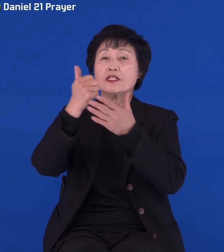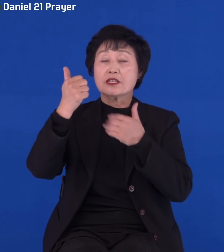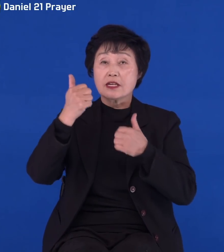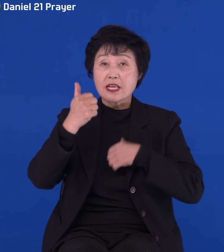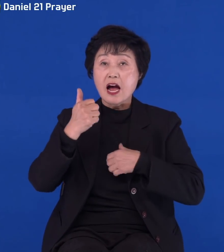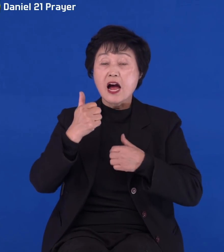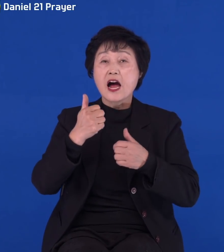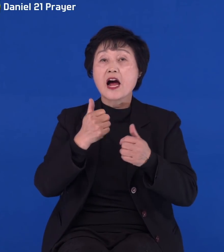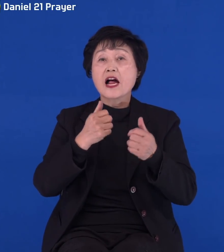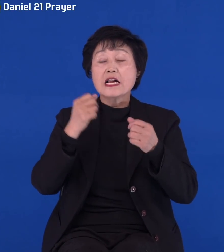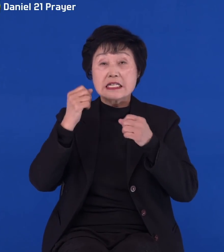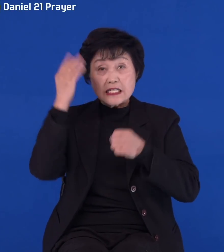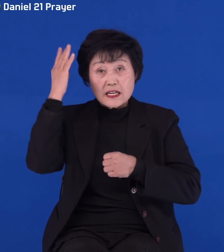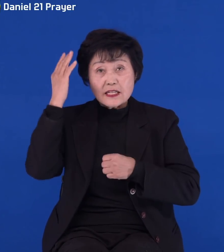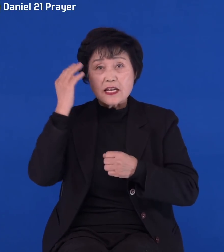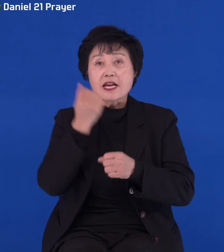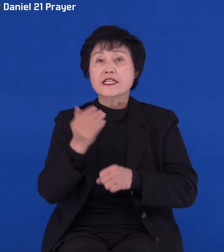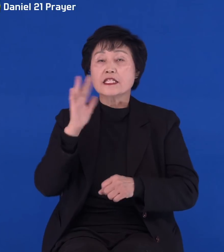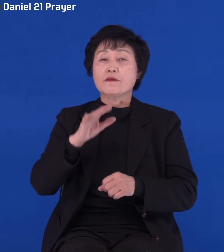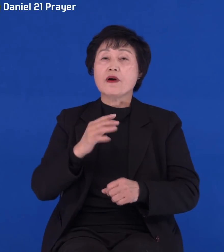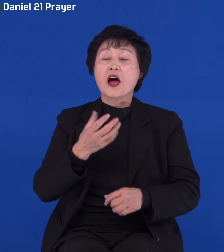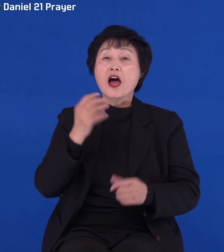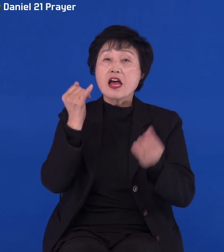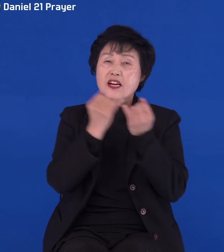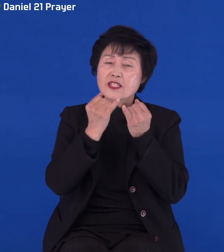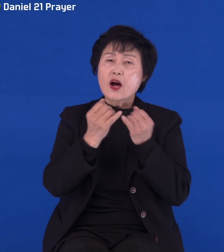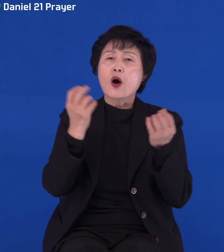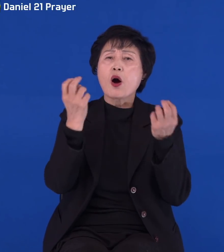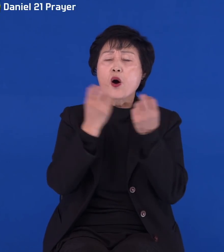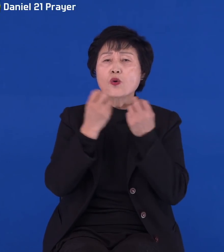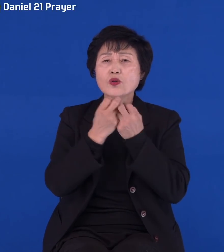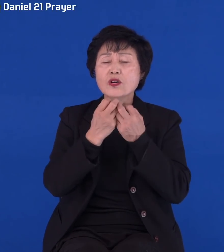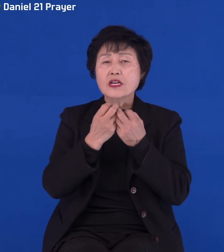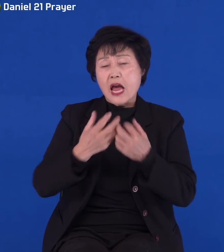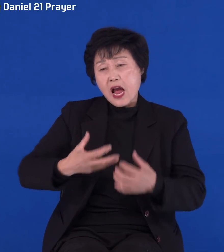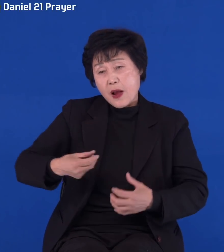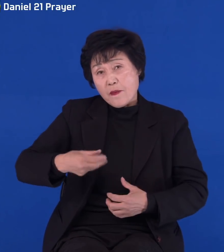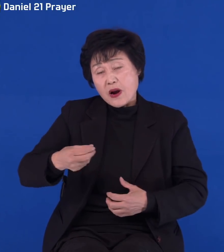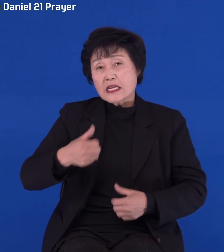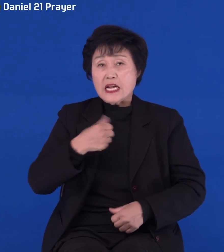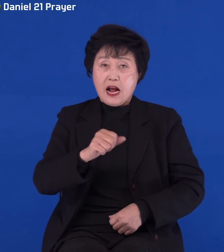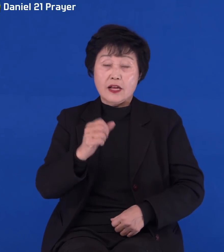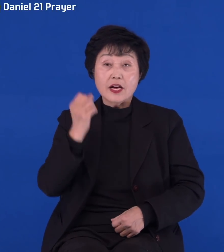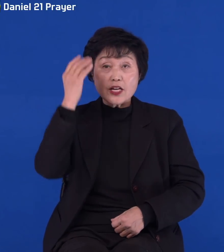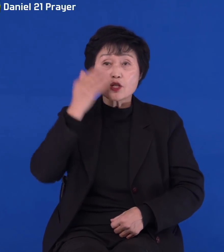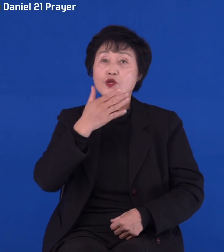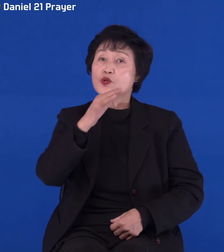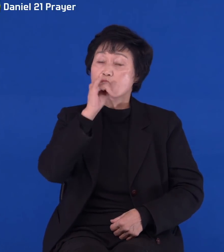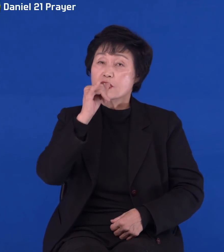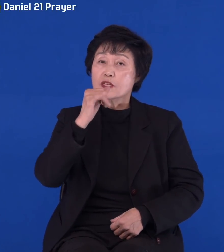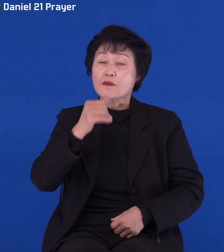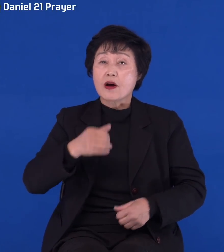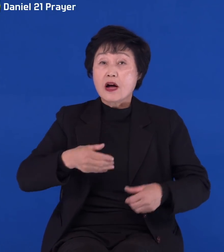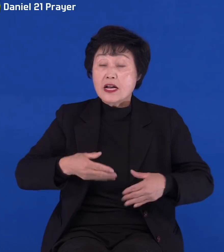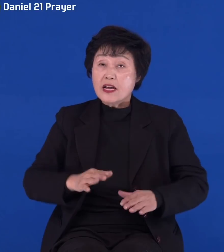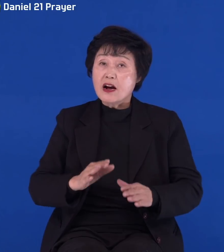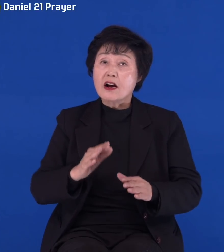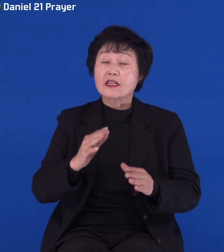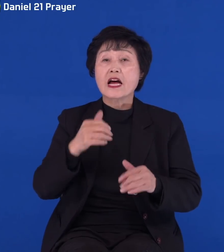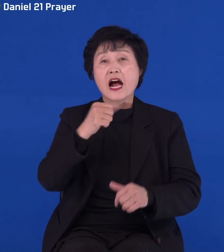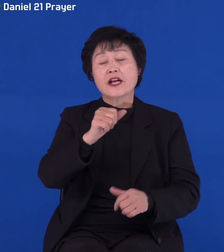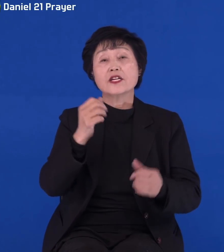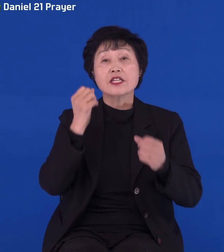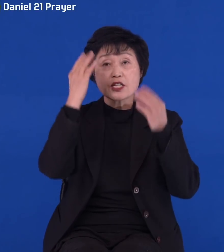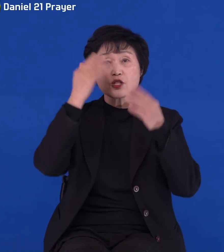하였거니와 여인이 어찌 그 젖먹는 자식을 잊겠으며 자기 태에서 난 아들을 긍휼히 여기지 않겠느냐. 그들은 혹시 잊을지라도 나는 너를 잊지